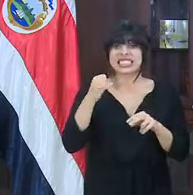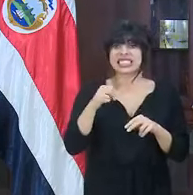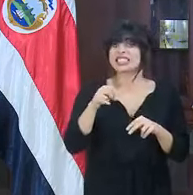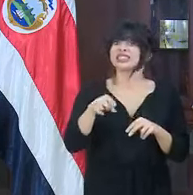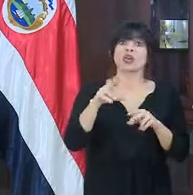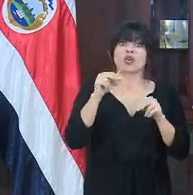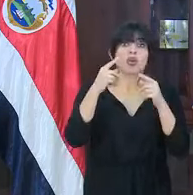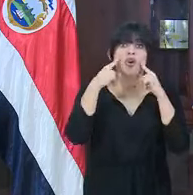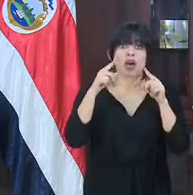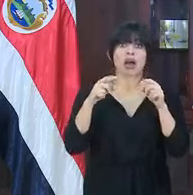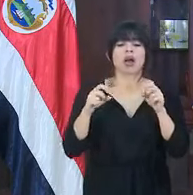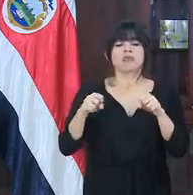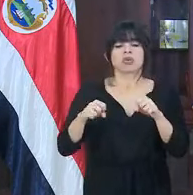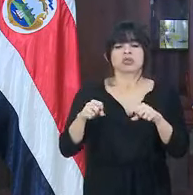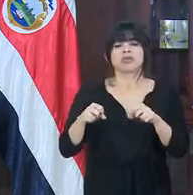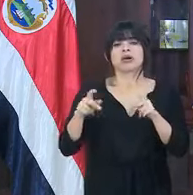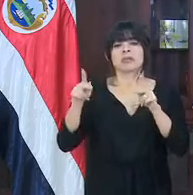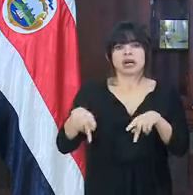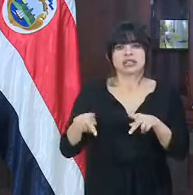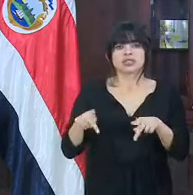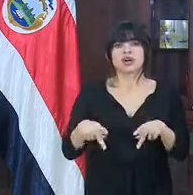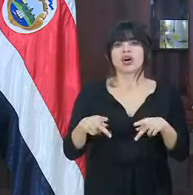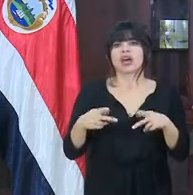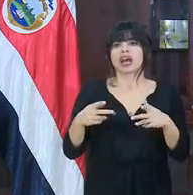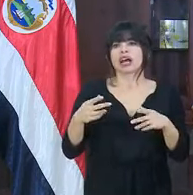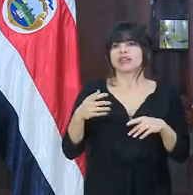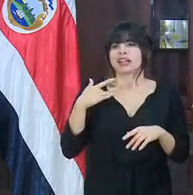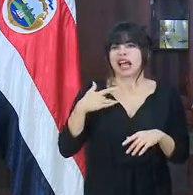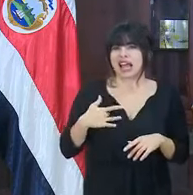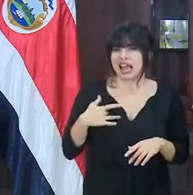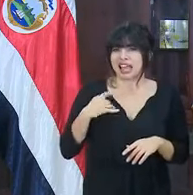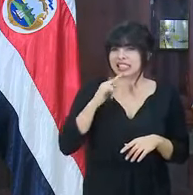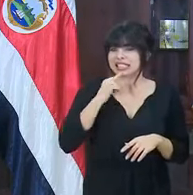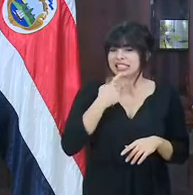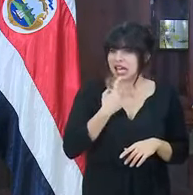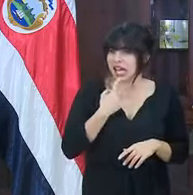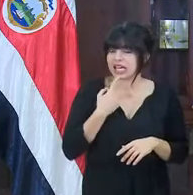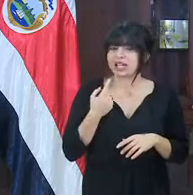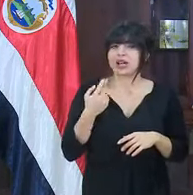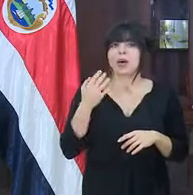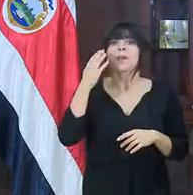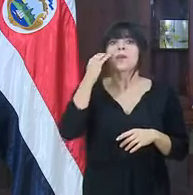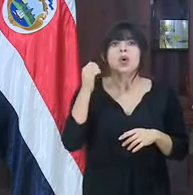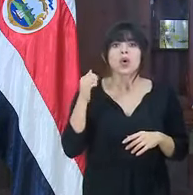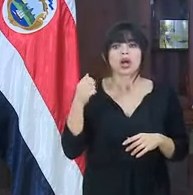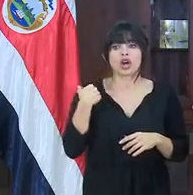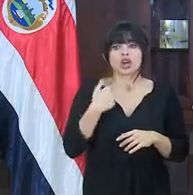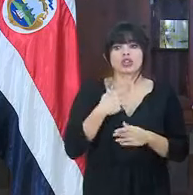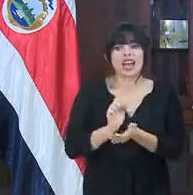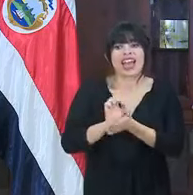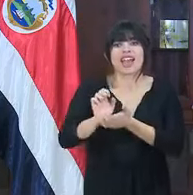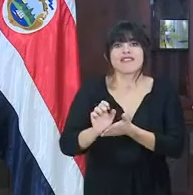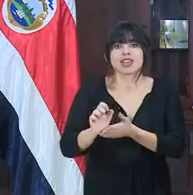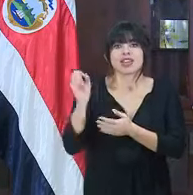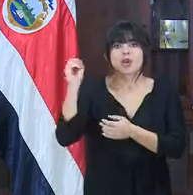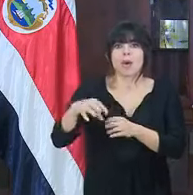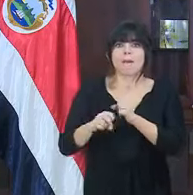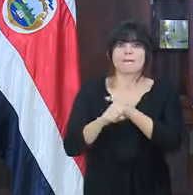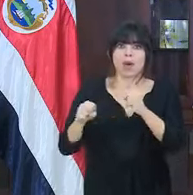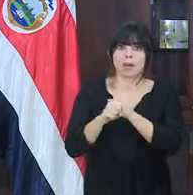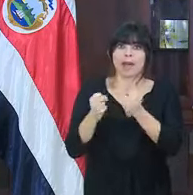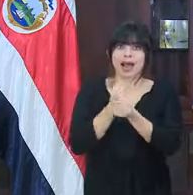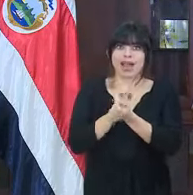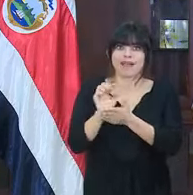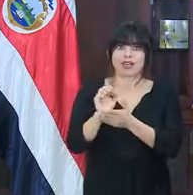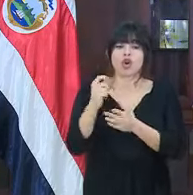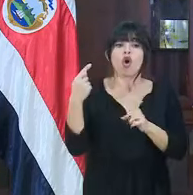probablemente hubiesen resultado personas gravemente heridas porque evitamos que se diera el tema de las molotov